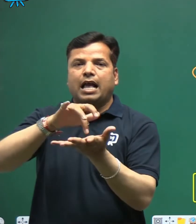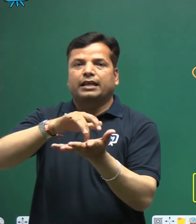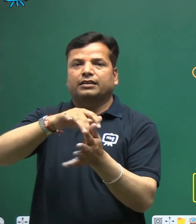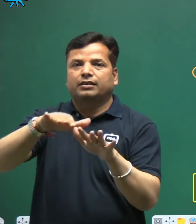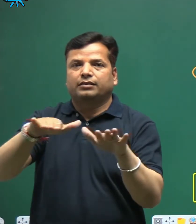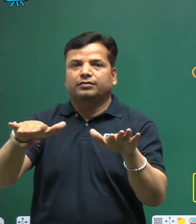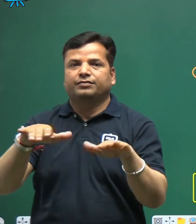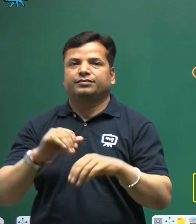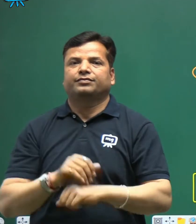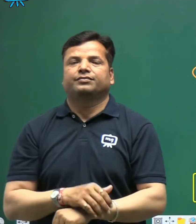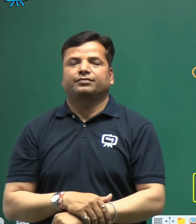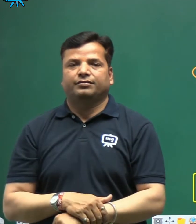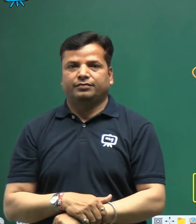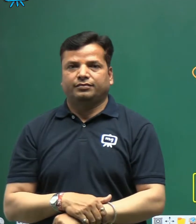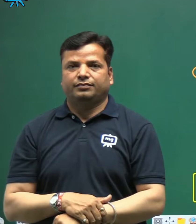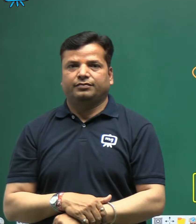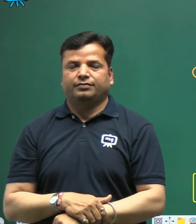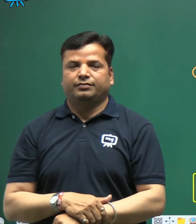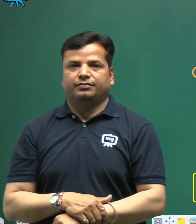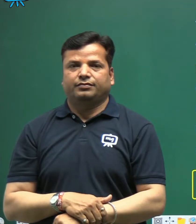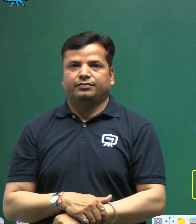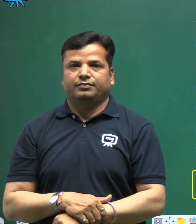स्थान.